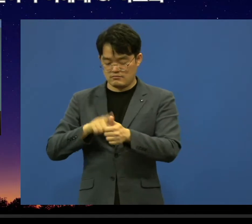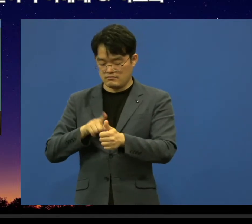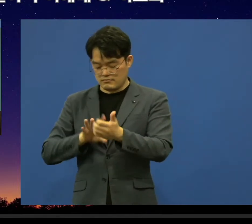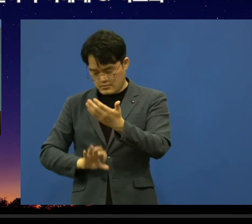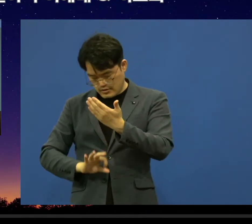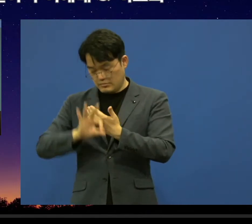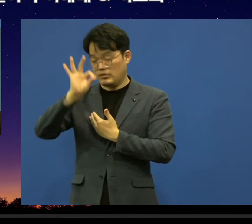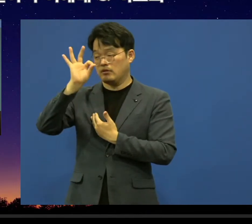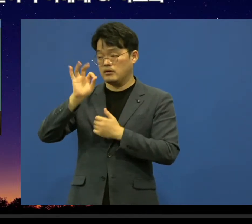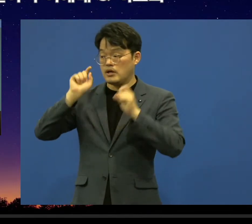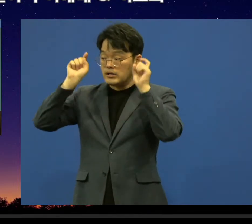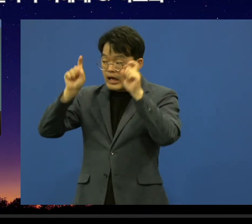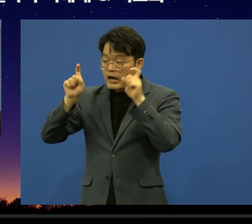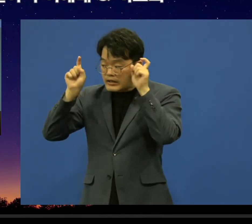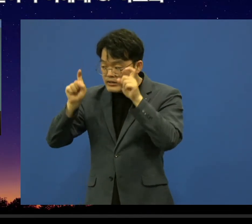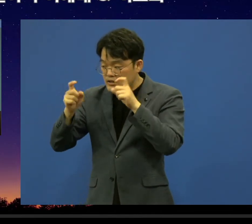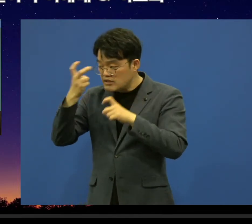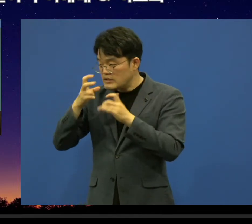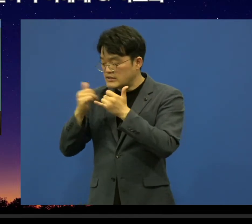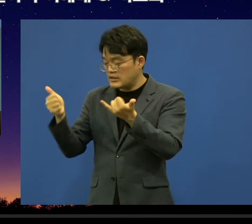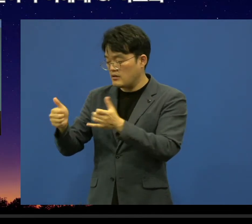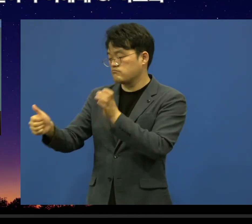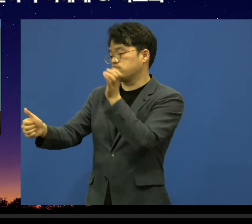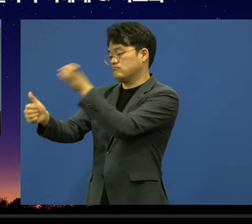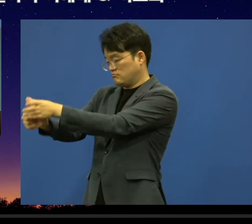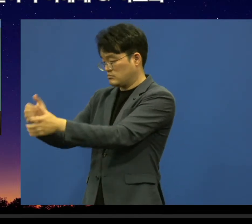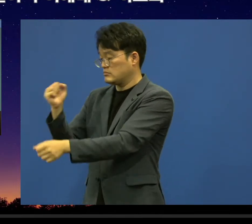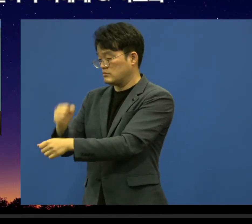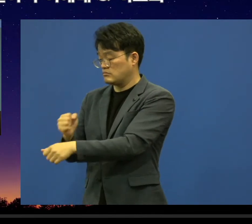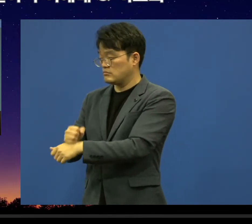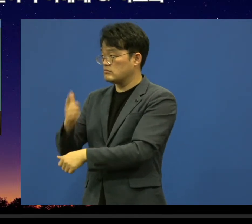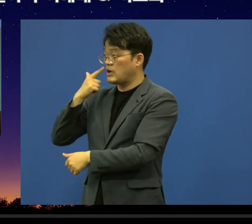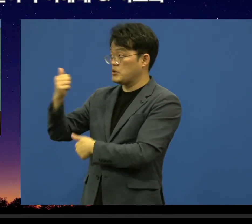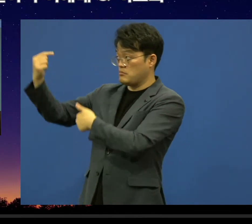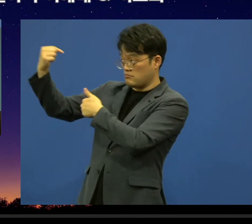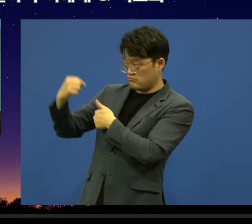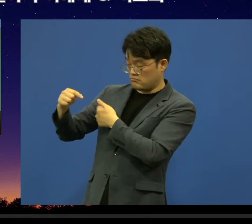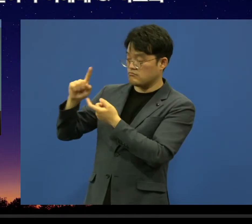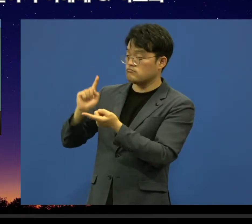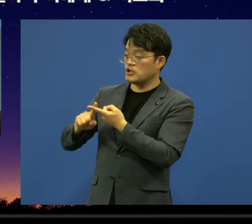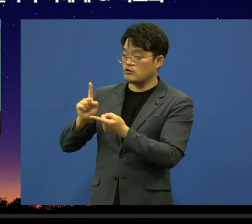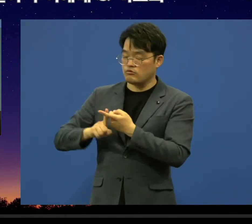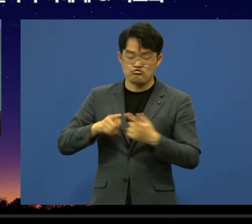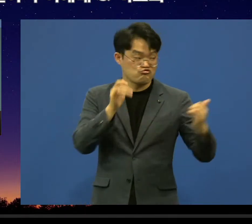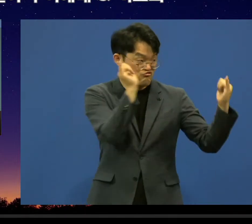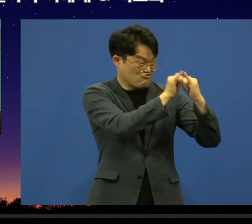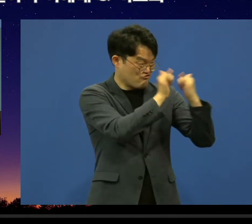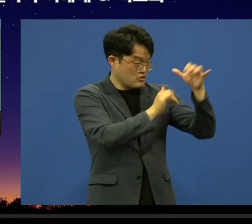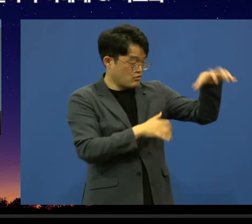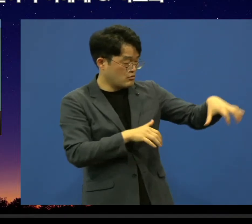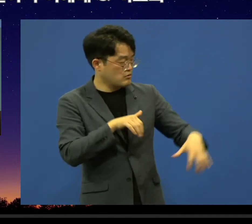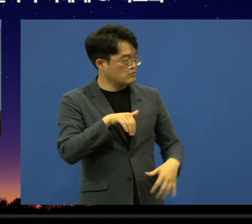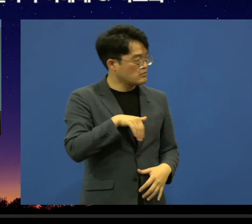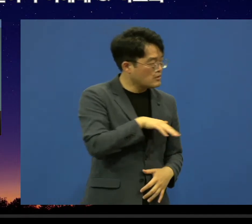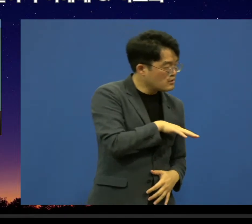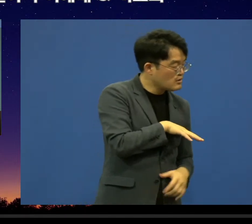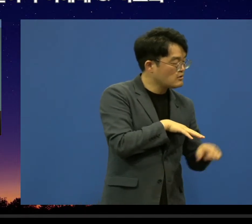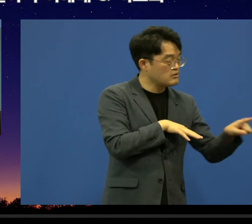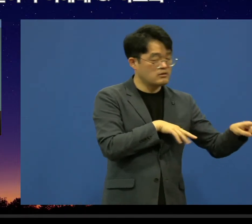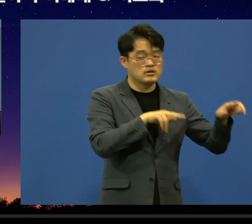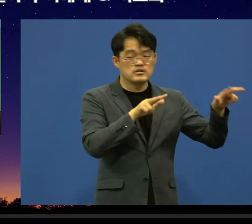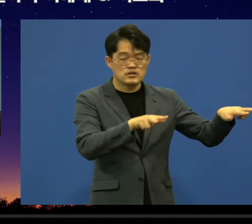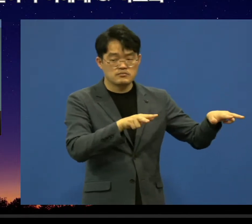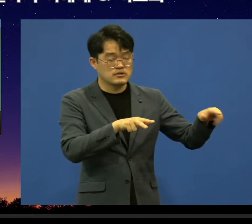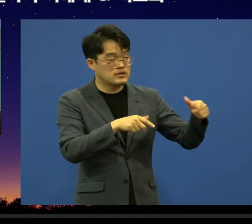자에게 맡기고 이새가 명령한 대로 가지고 가서 진영에 이른즉 마침 군대가 전장에